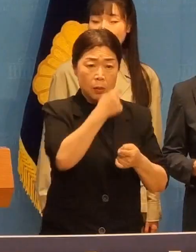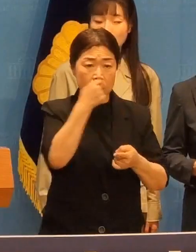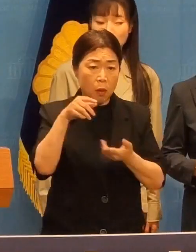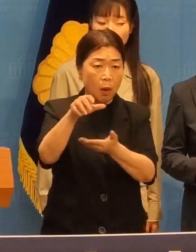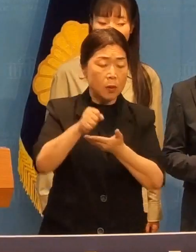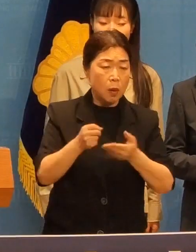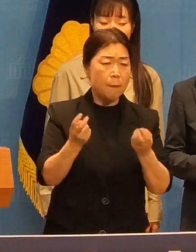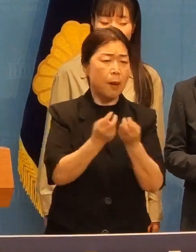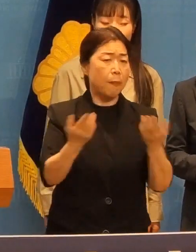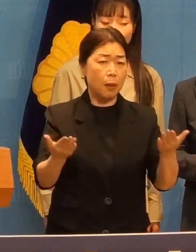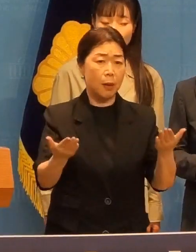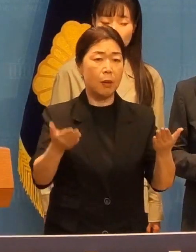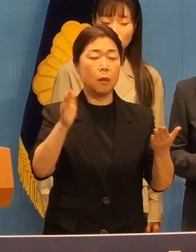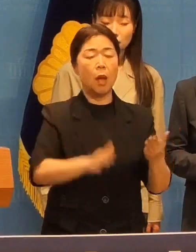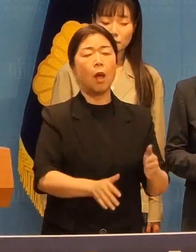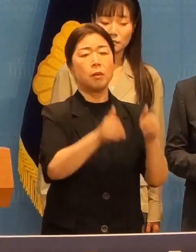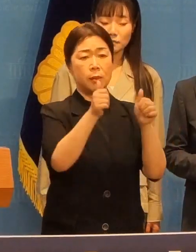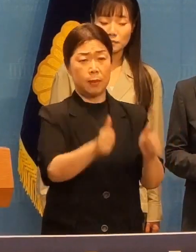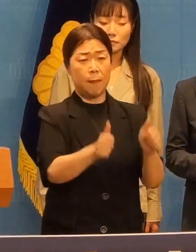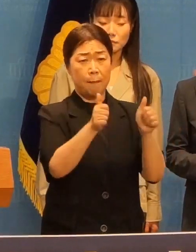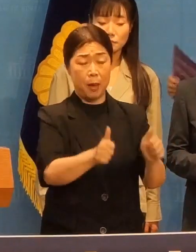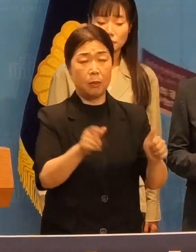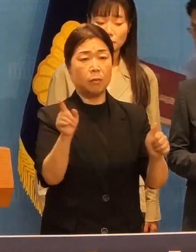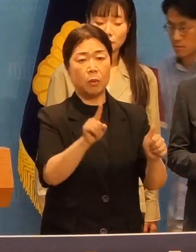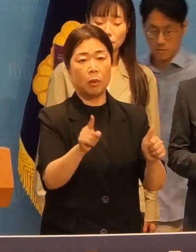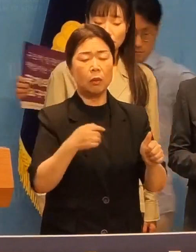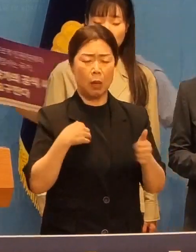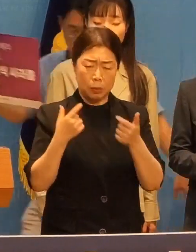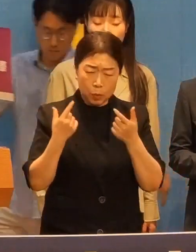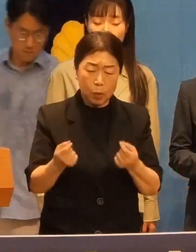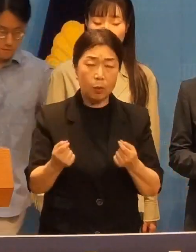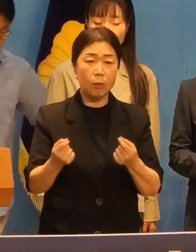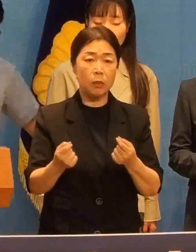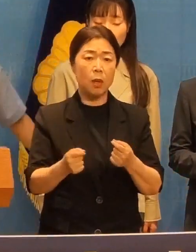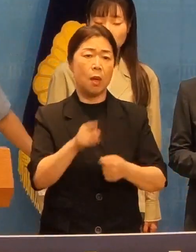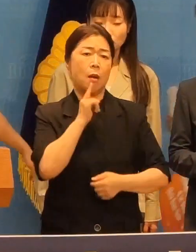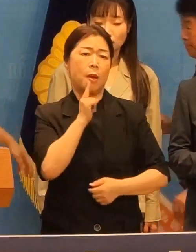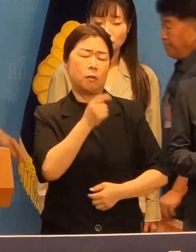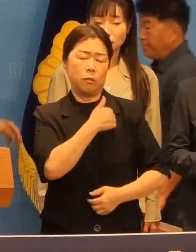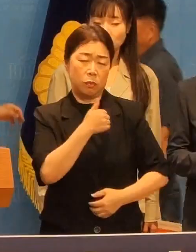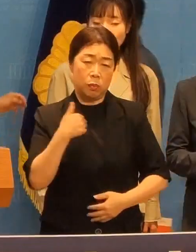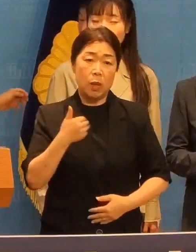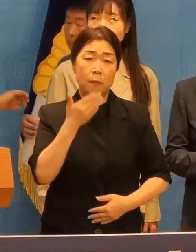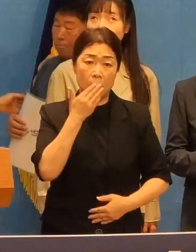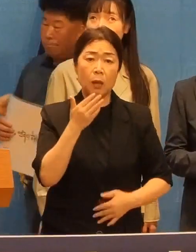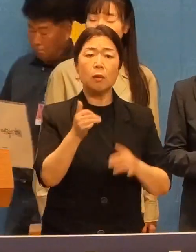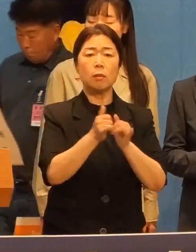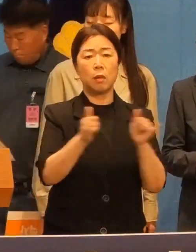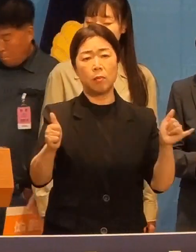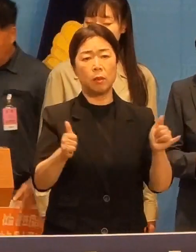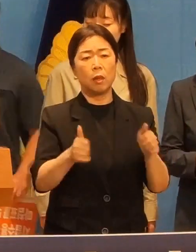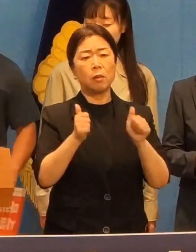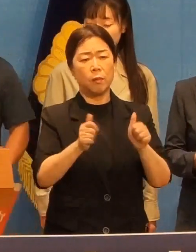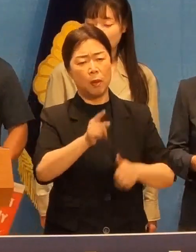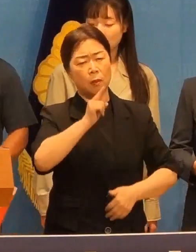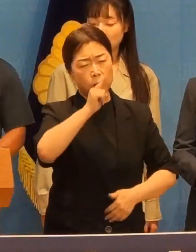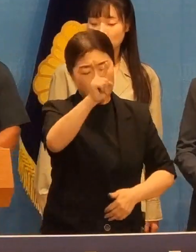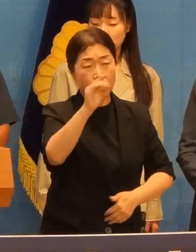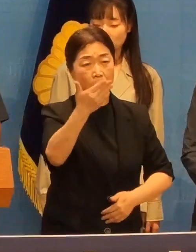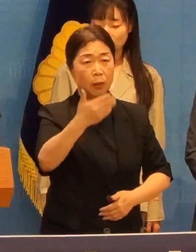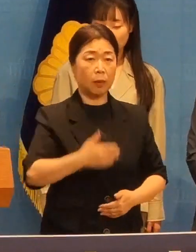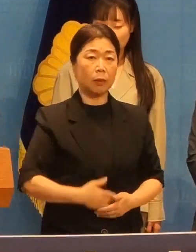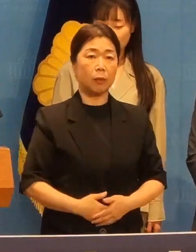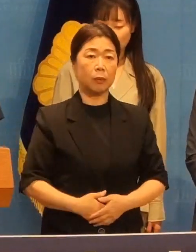없습니다. 그러나 재판이라는 것은 저처럼 말이라도 할 수 있는 사람들이 하고 있는 것이